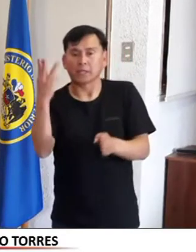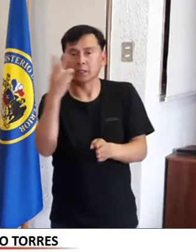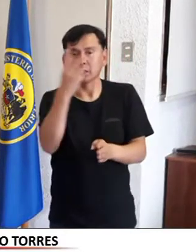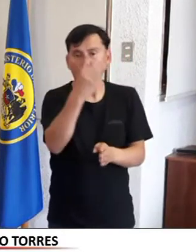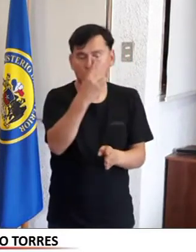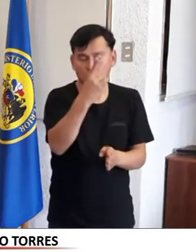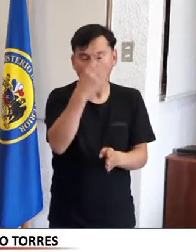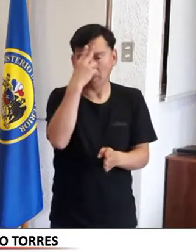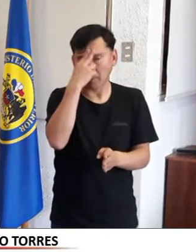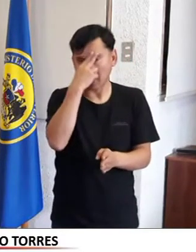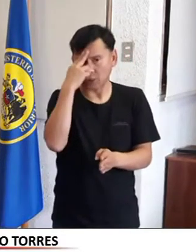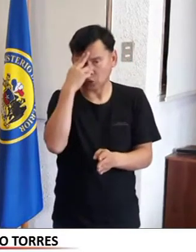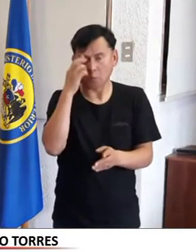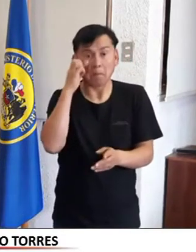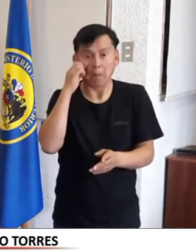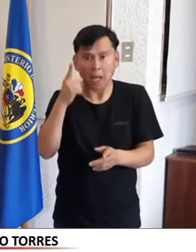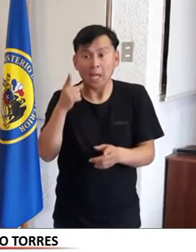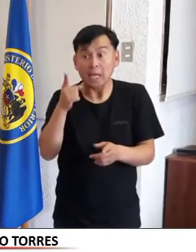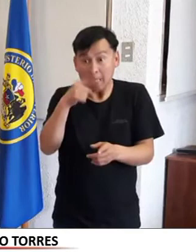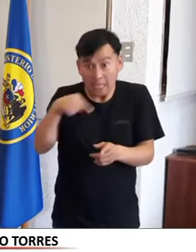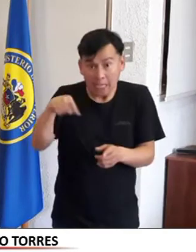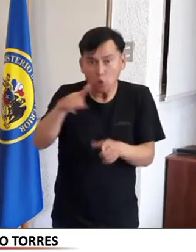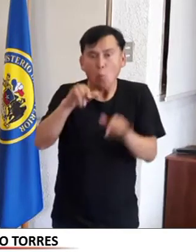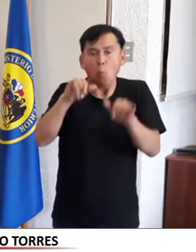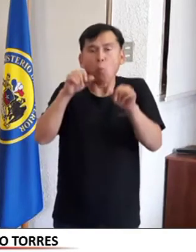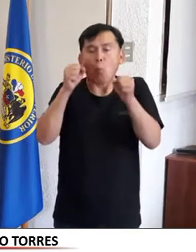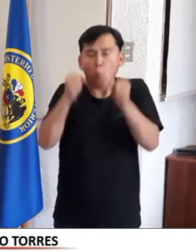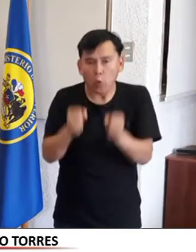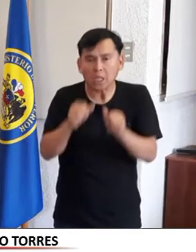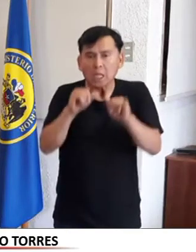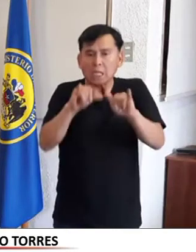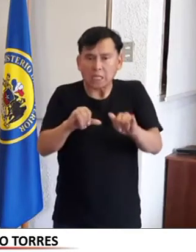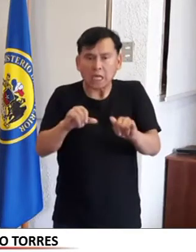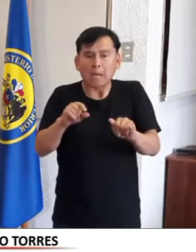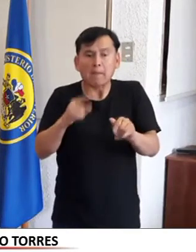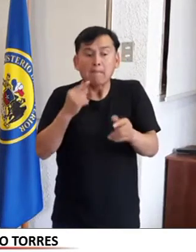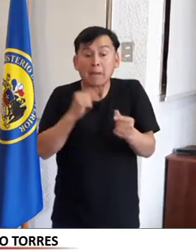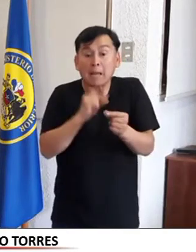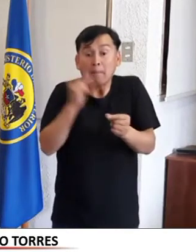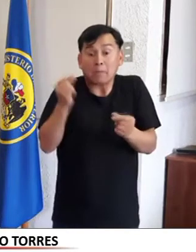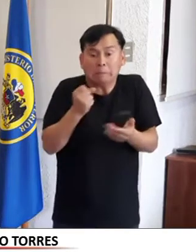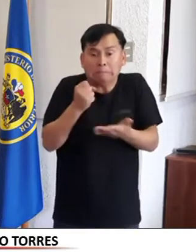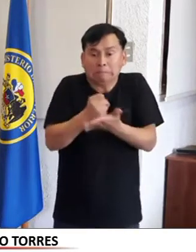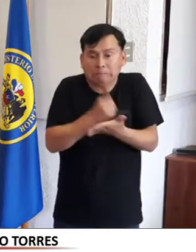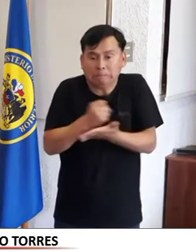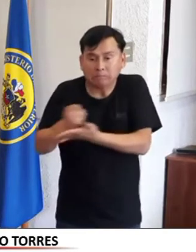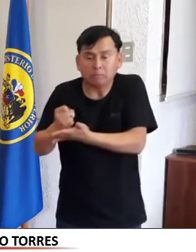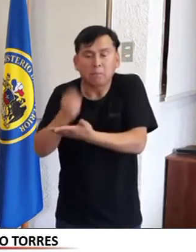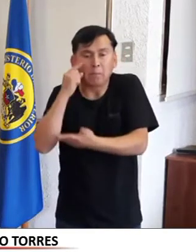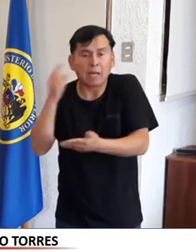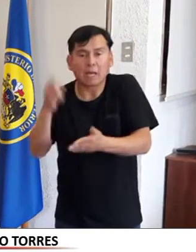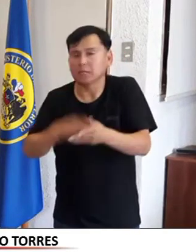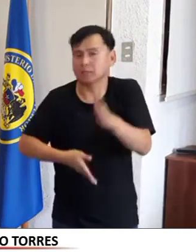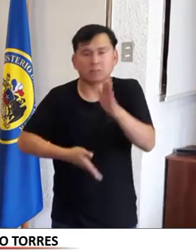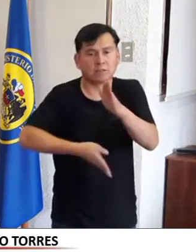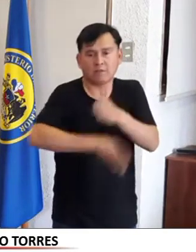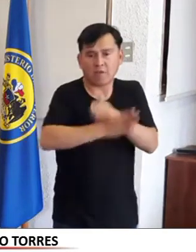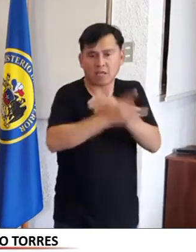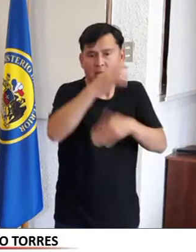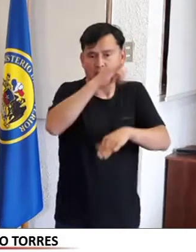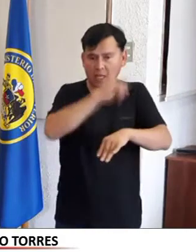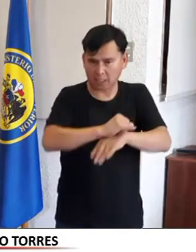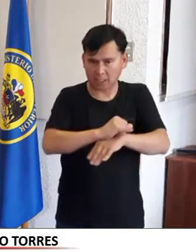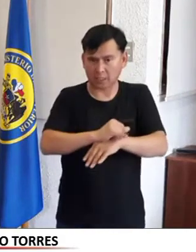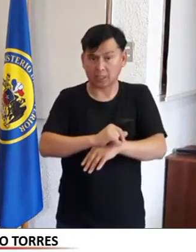de este año, para que puedan permanecer mientras tramitan la salida de esta región.